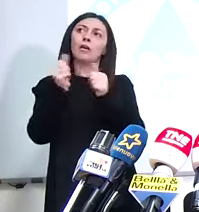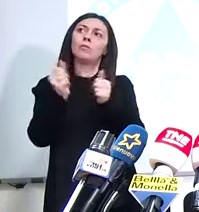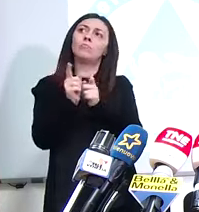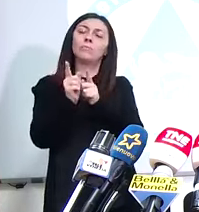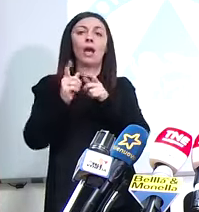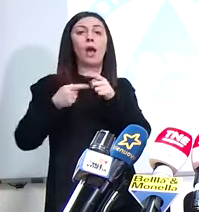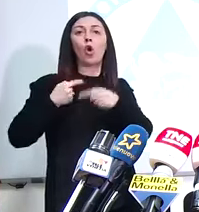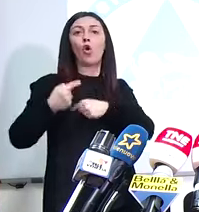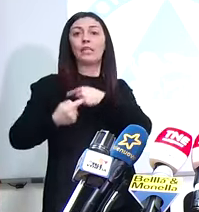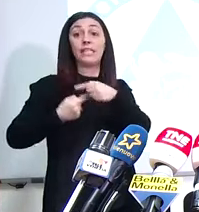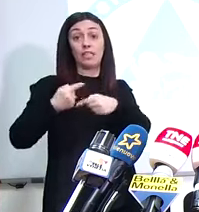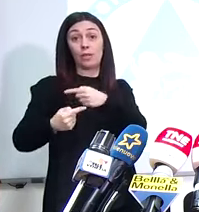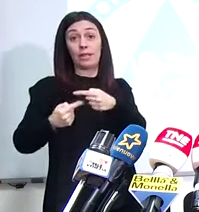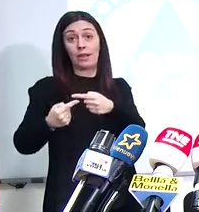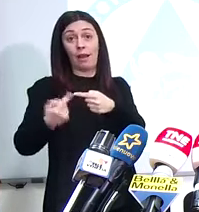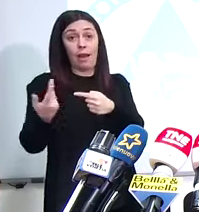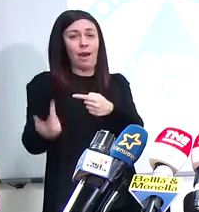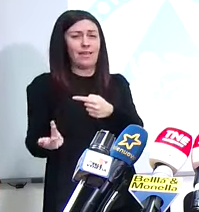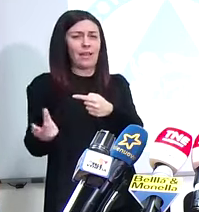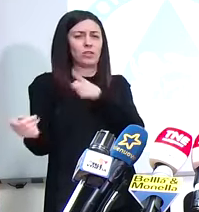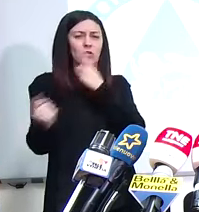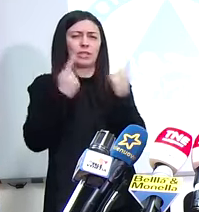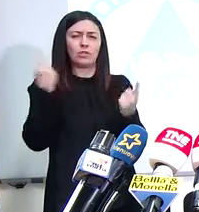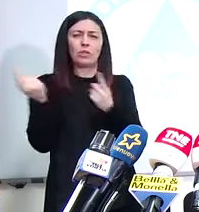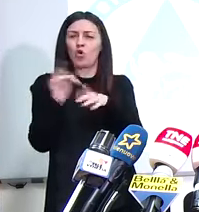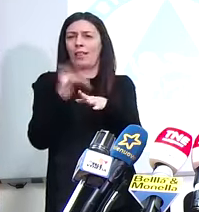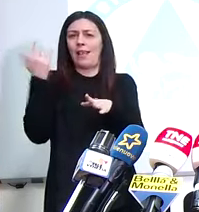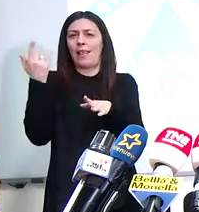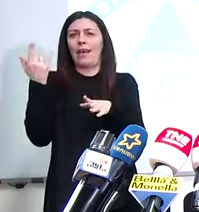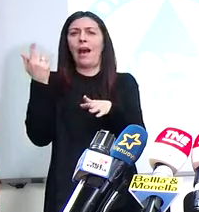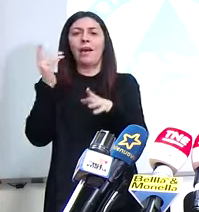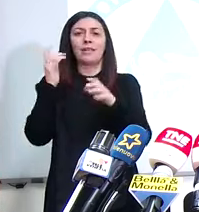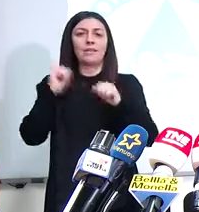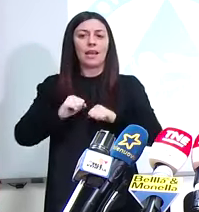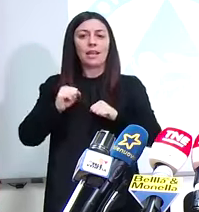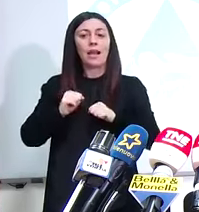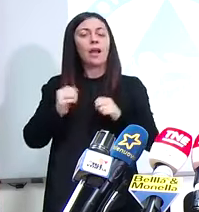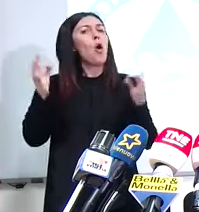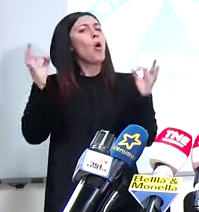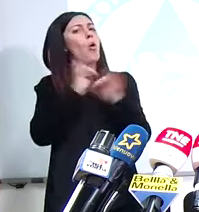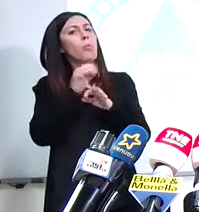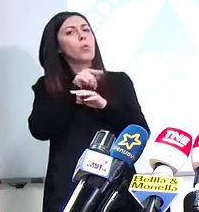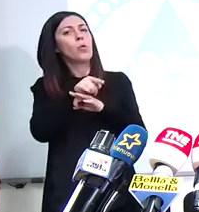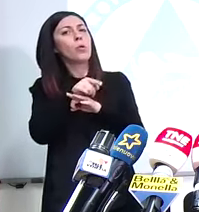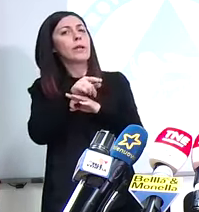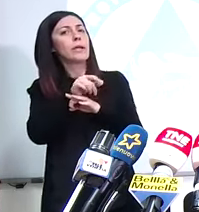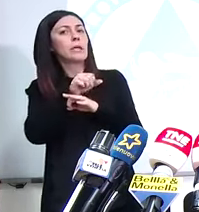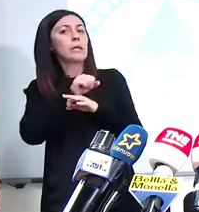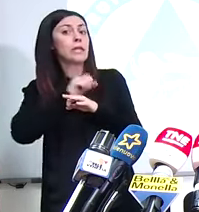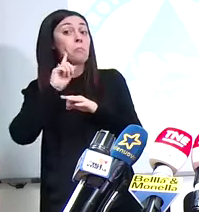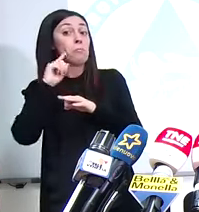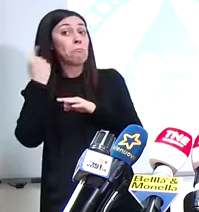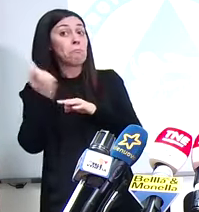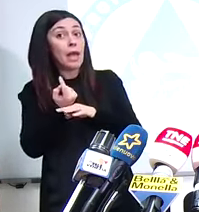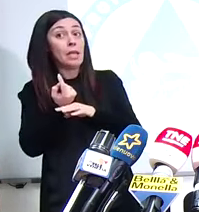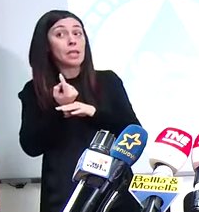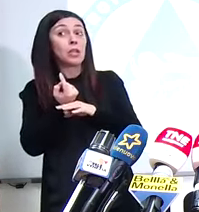sanitaria o se invece non ritiene che ci possono essere al di là della salute discrezionalità